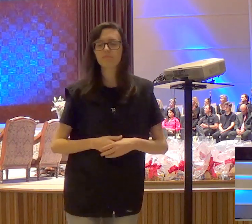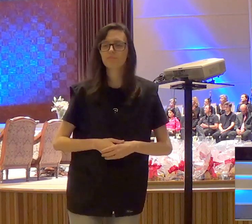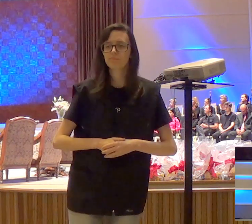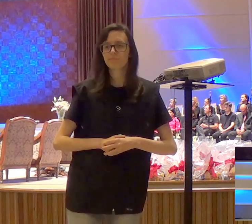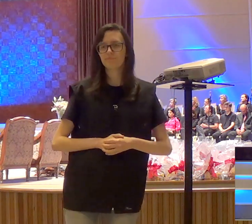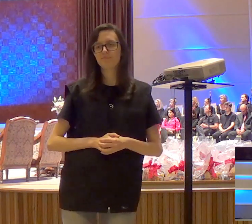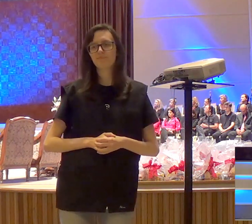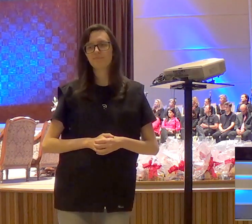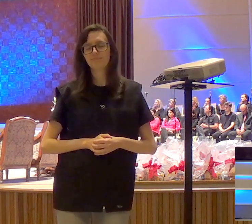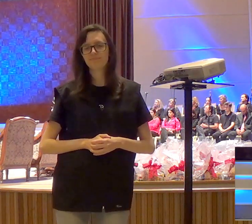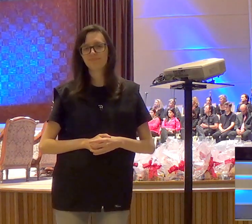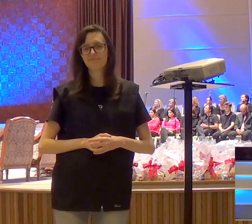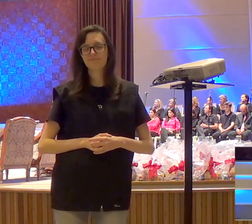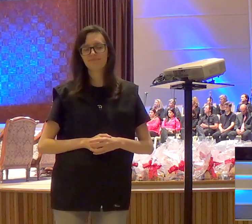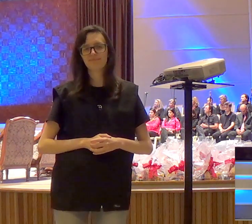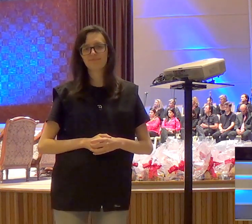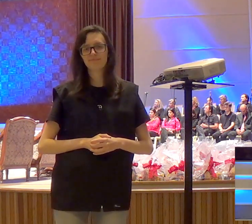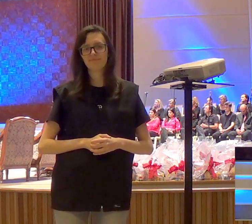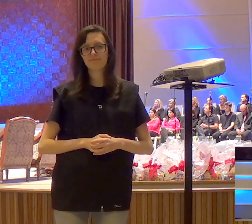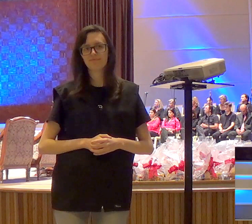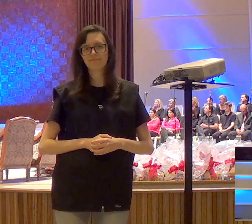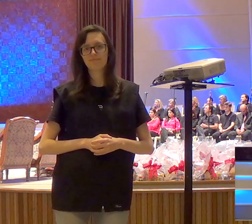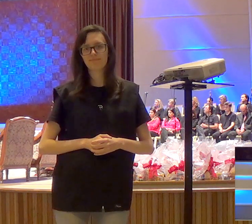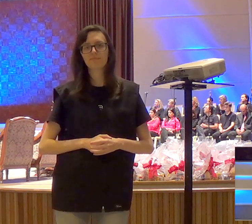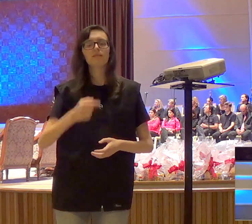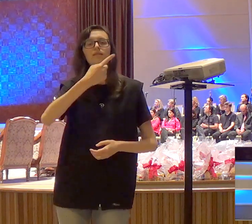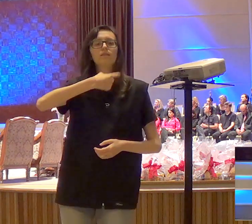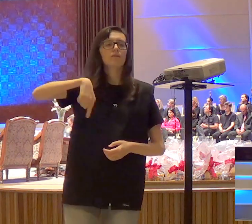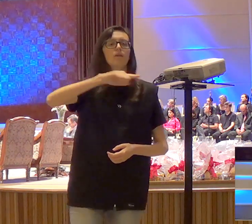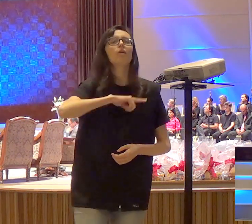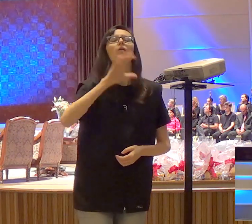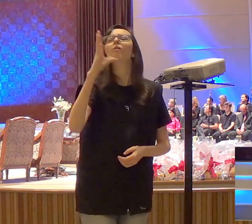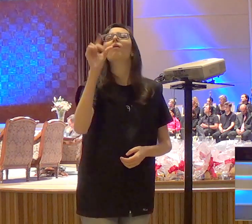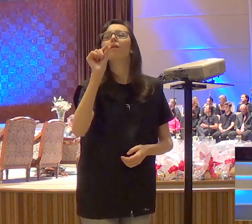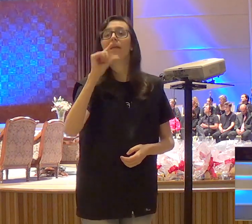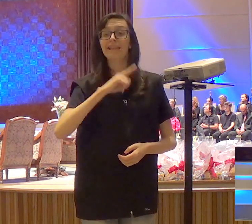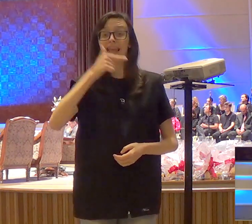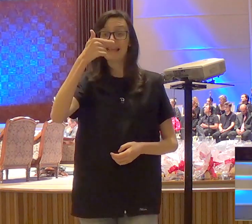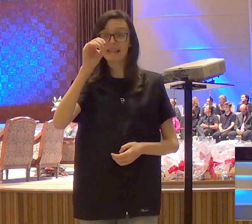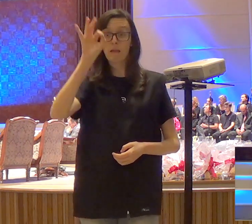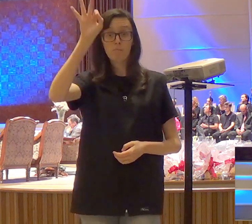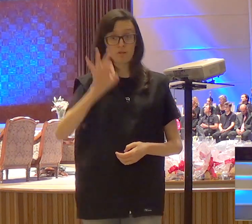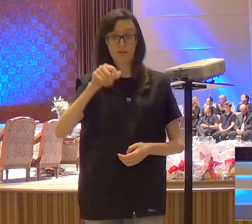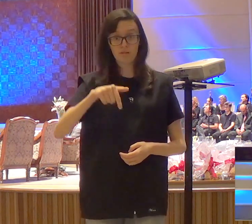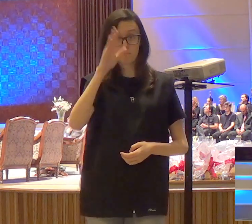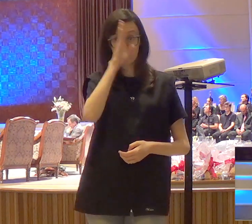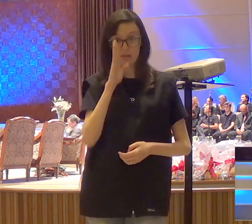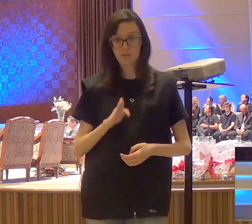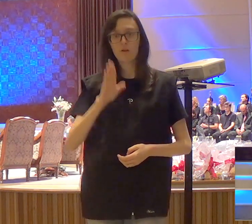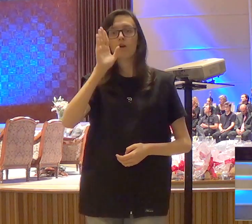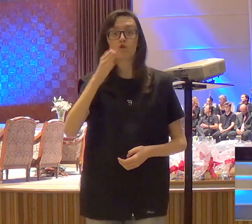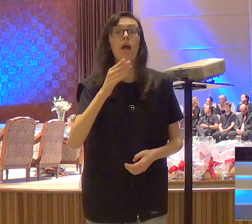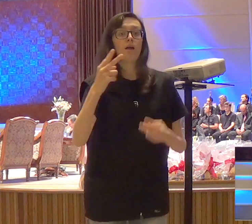people who go into the prison and come out then go back to prison. Nós temos uma incidência de 70% de pessoas que estiveram na